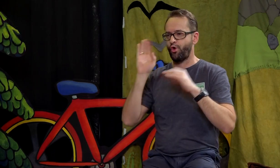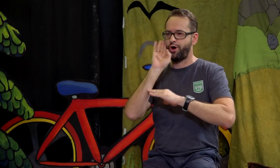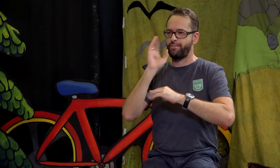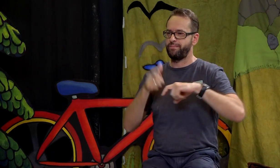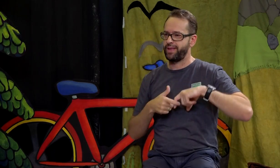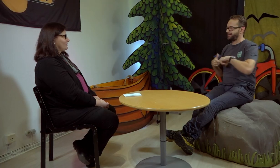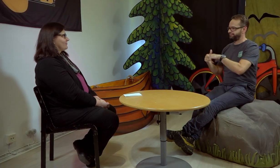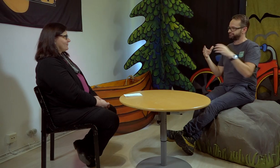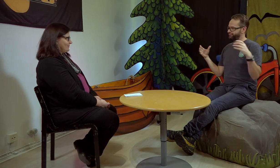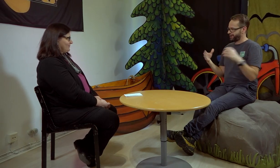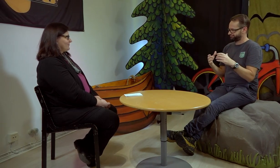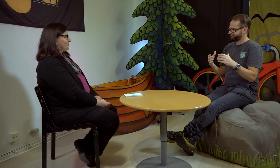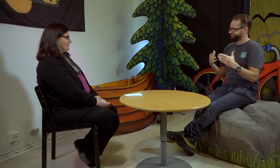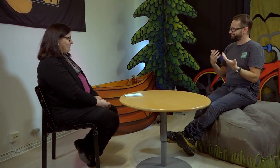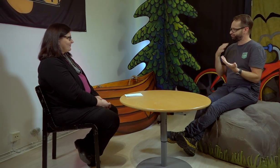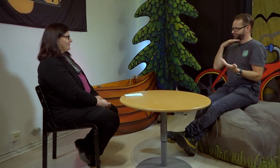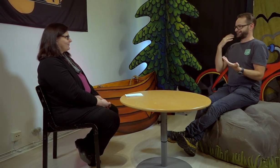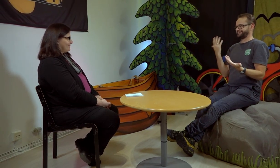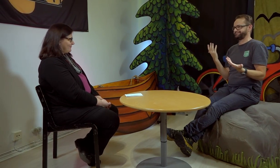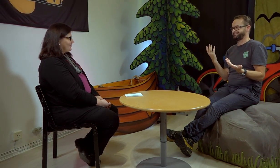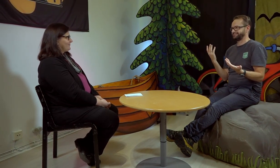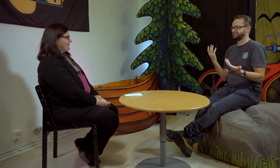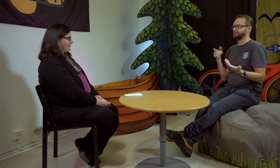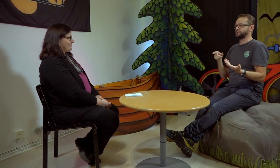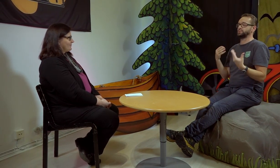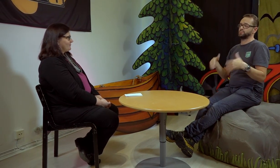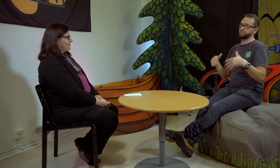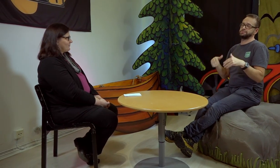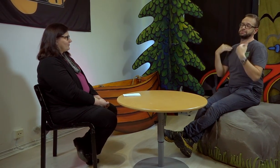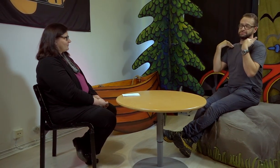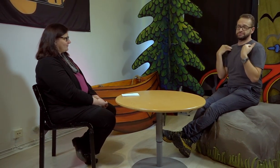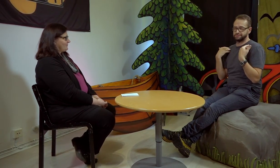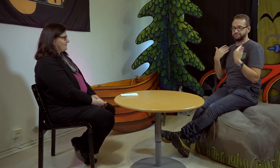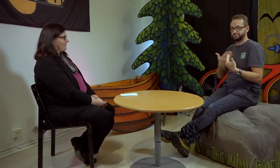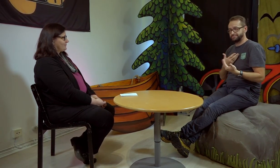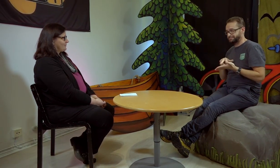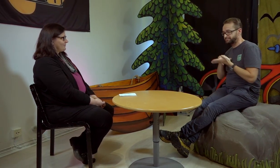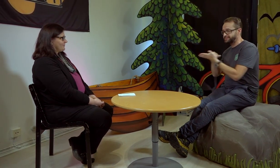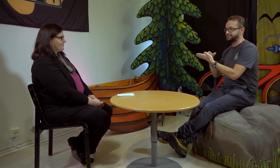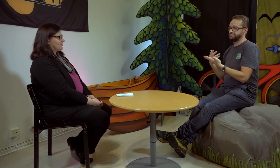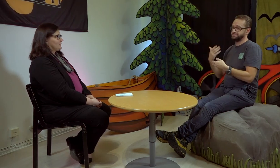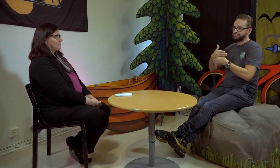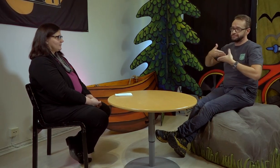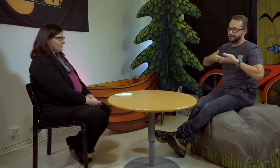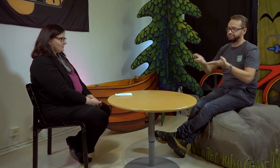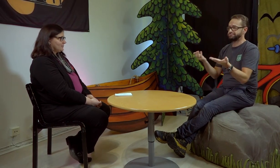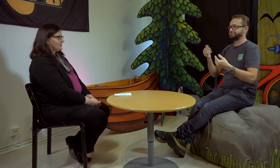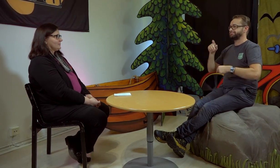vietimme jatkuvasti ihan kuin kokonainen perhe. Ja se oli mukava aikaa, mutta se oli raskasta. Matkustettiin paljon, esiinnyttiin paljon